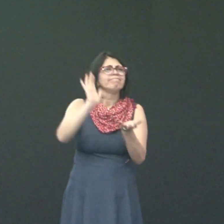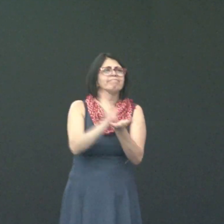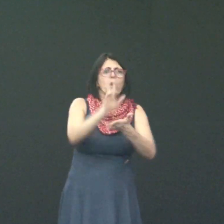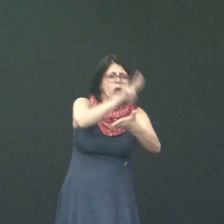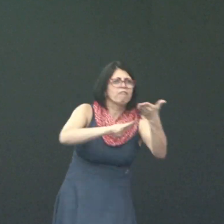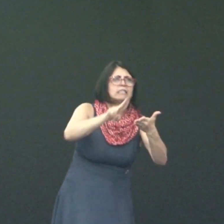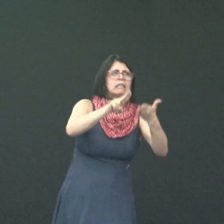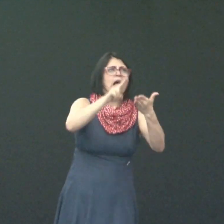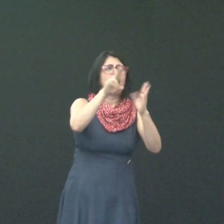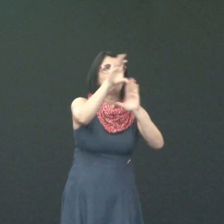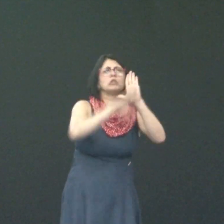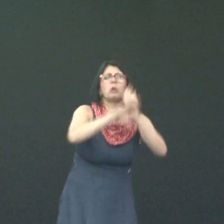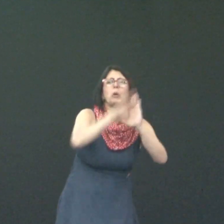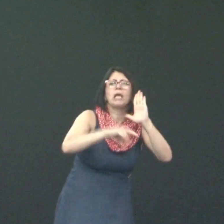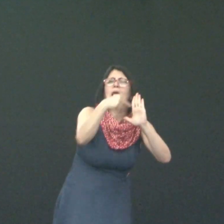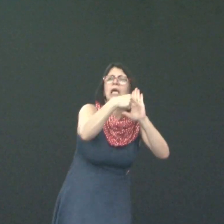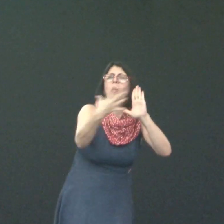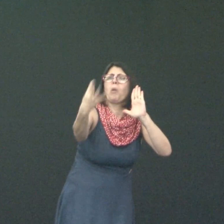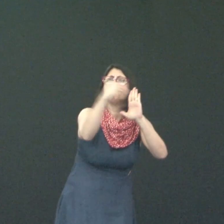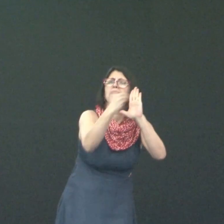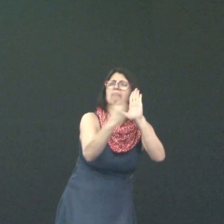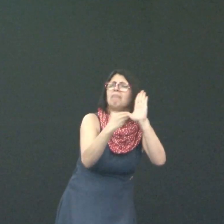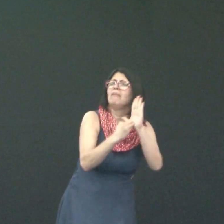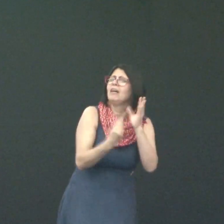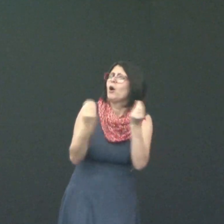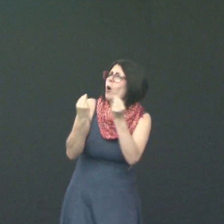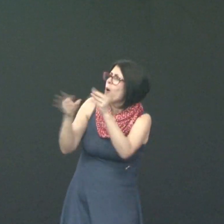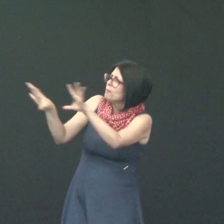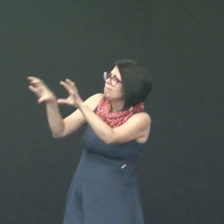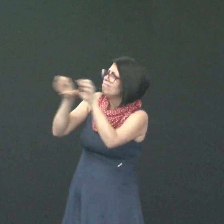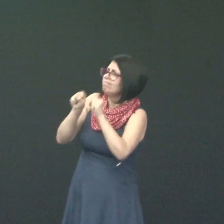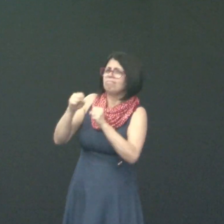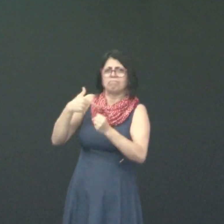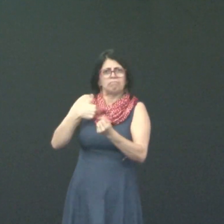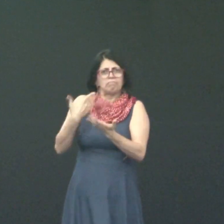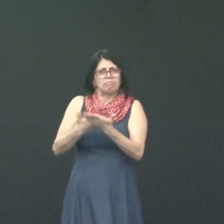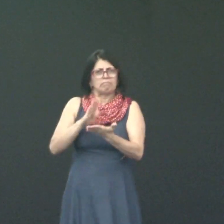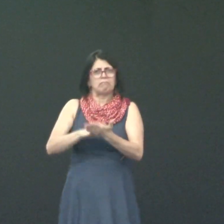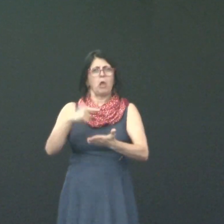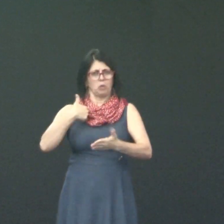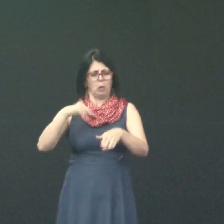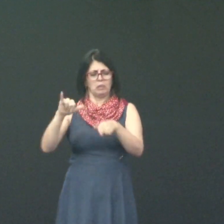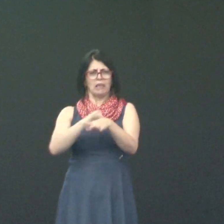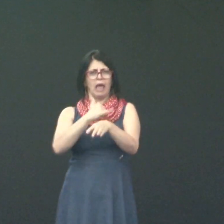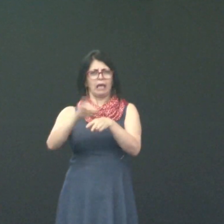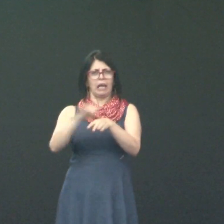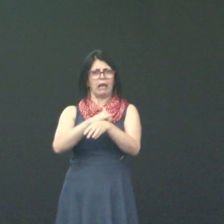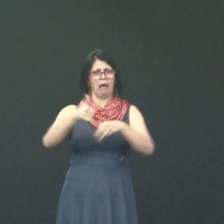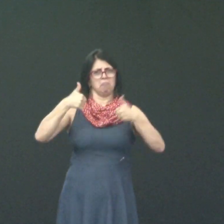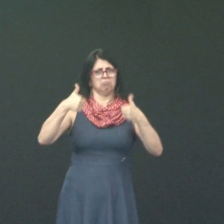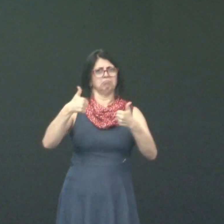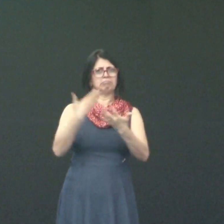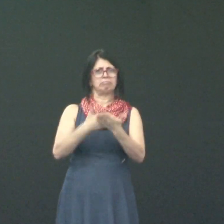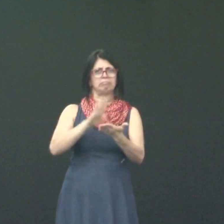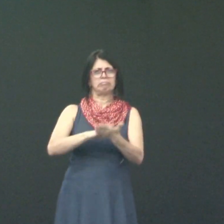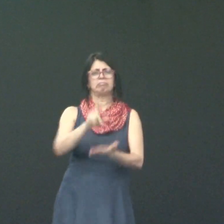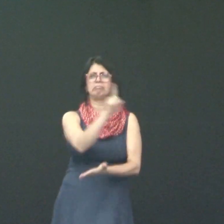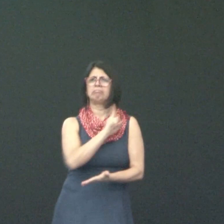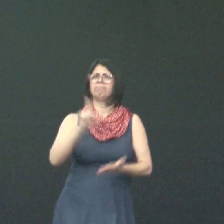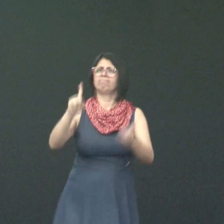de formação do seu currículo, mas principalmente a falta de contato com a